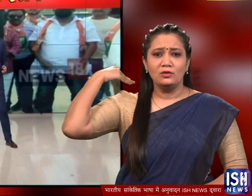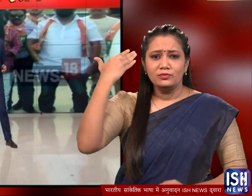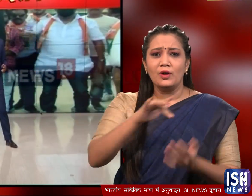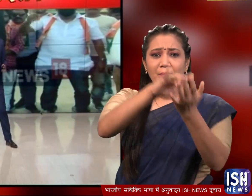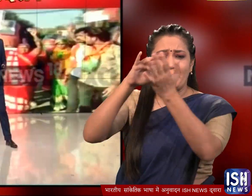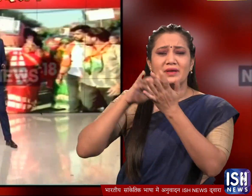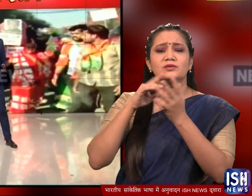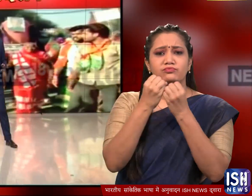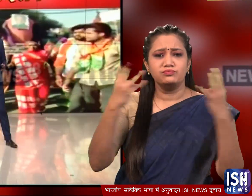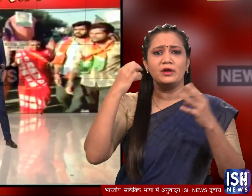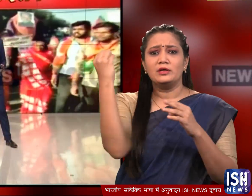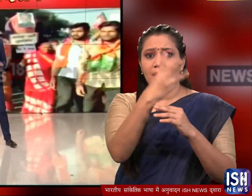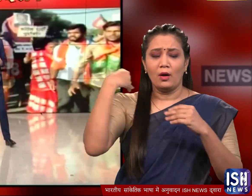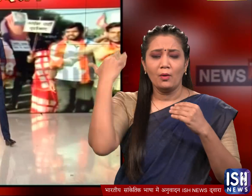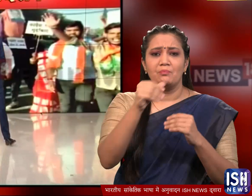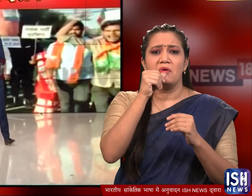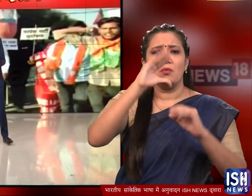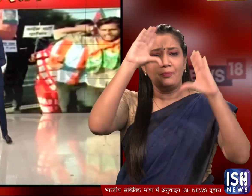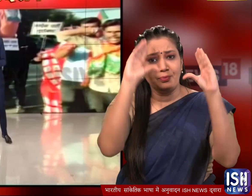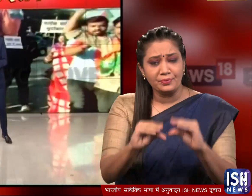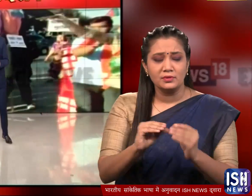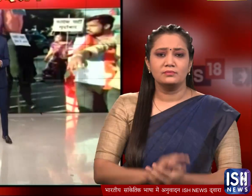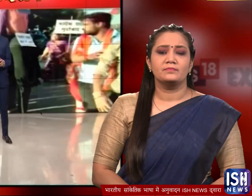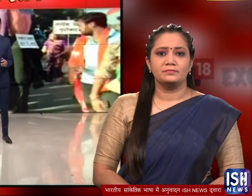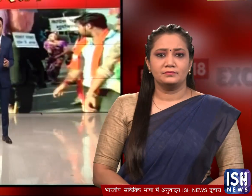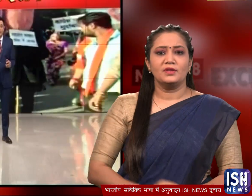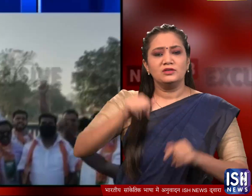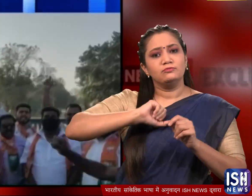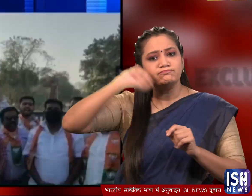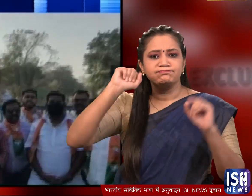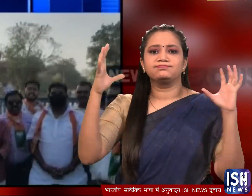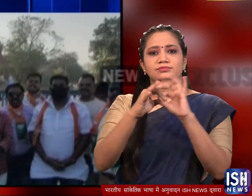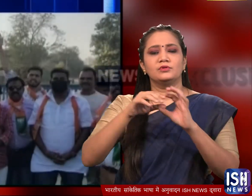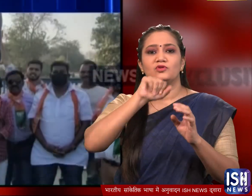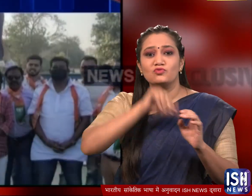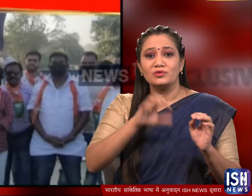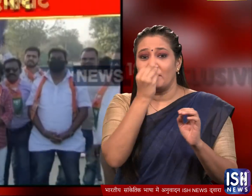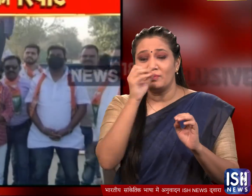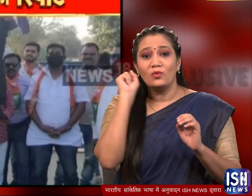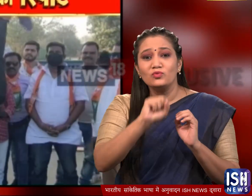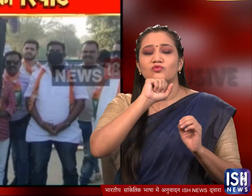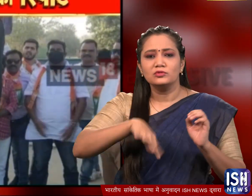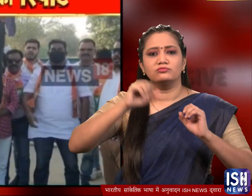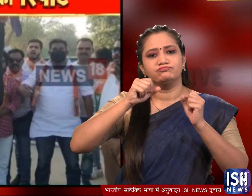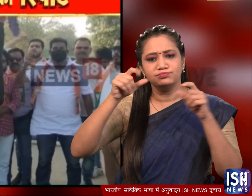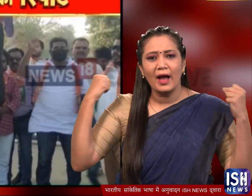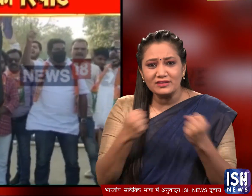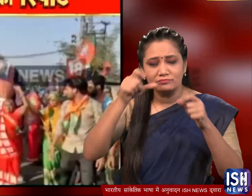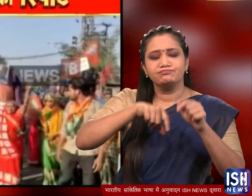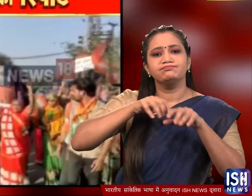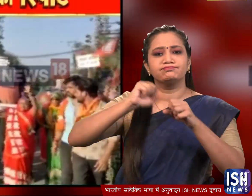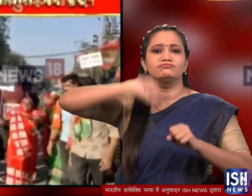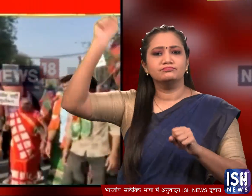से शहर के कुछ इलाकों में पानी की सप्लाई बेहद कम की जा रही है, जिसका विरोध जताने के लिए बीजेपी युवा मोर्चा के कार्यकर्ता सड़क पर